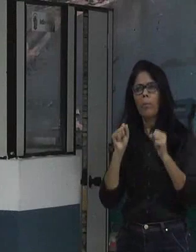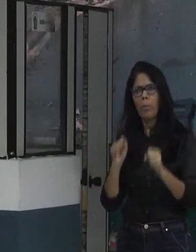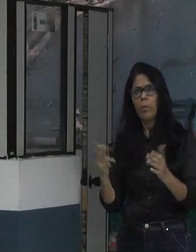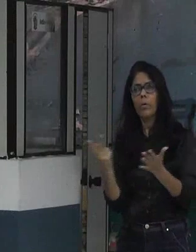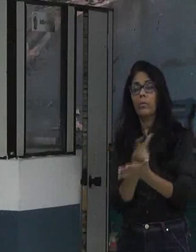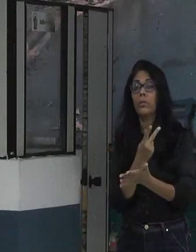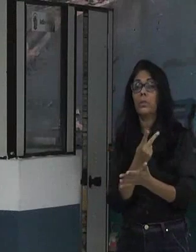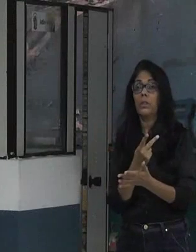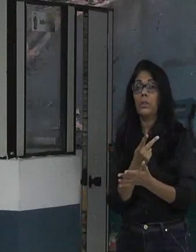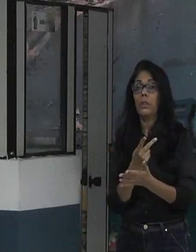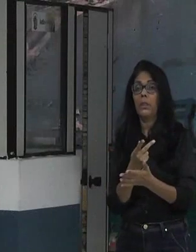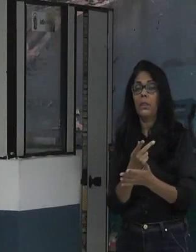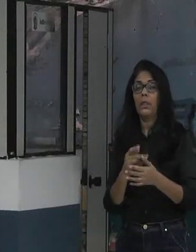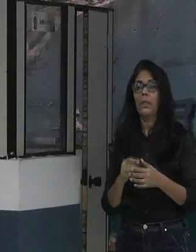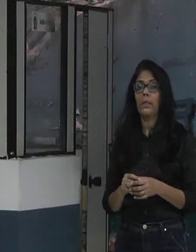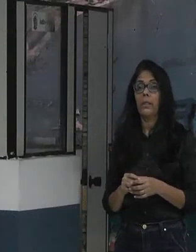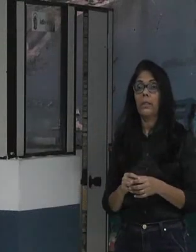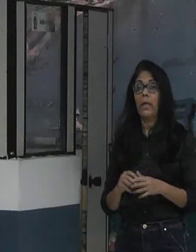impacto ambiental